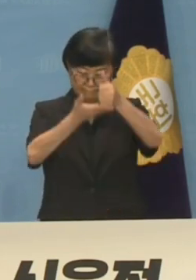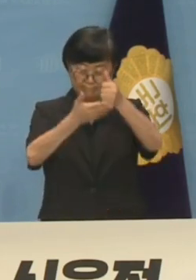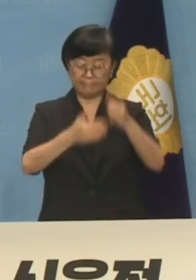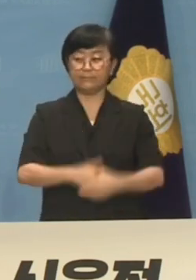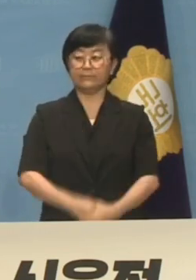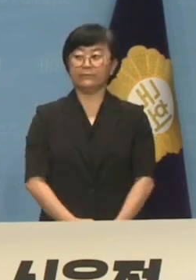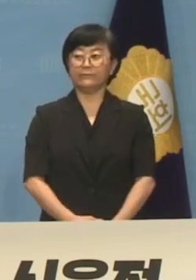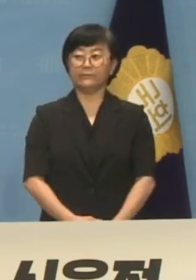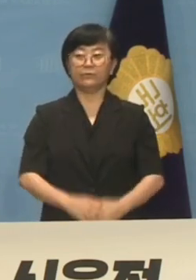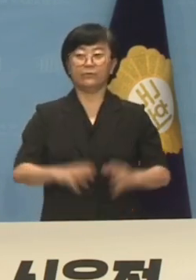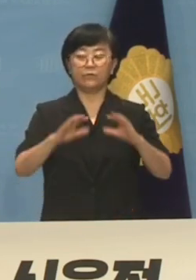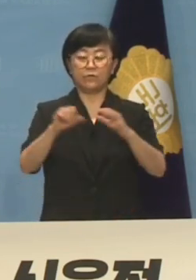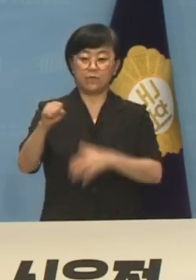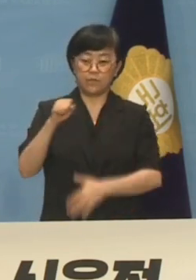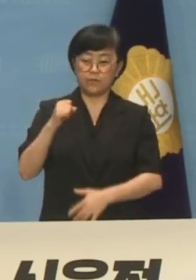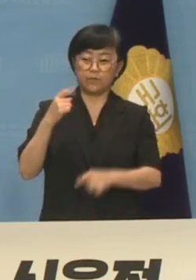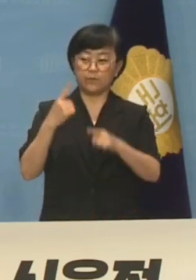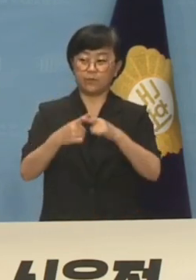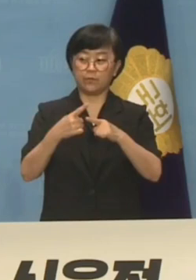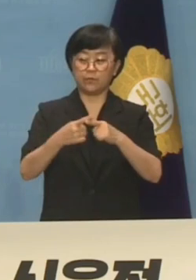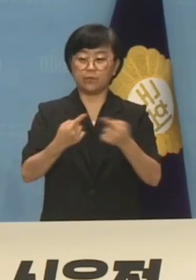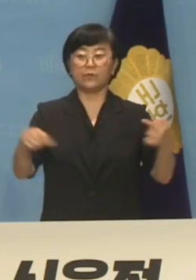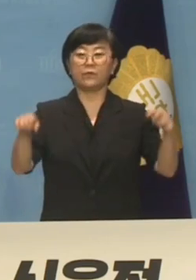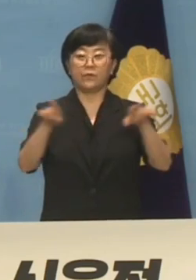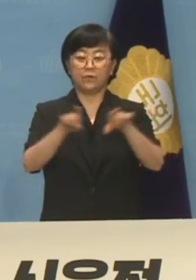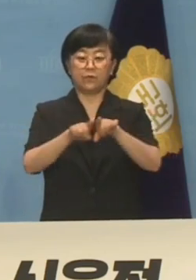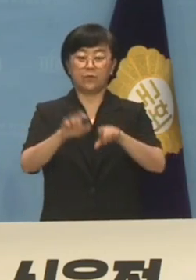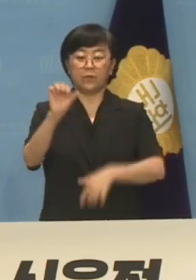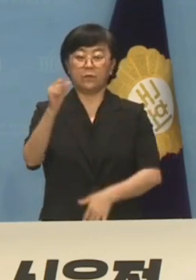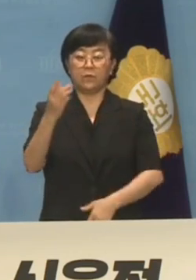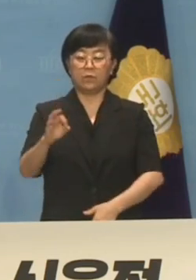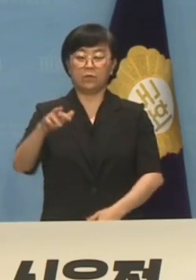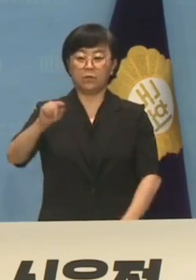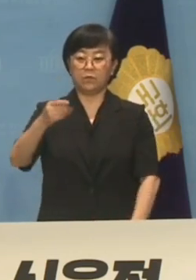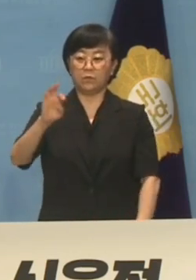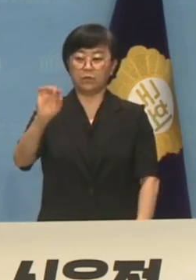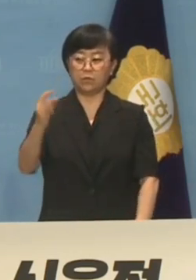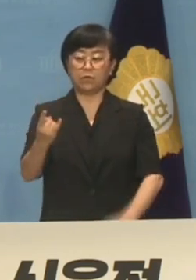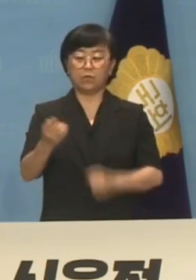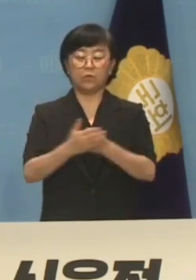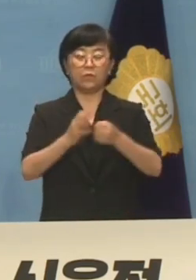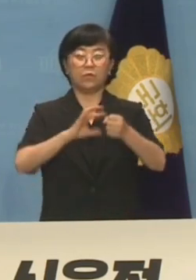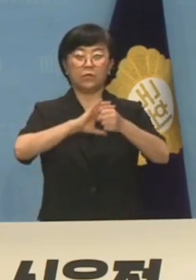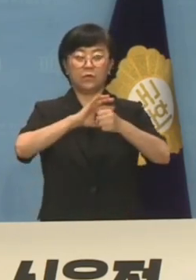표합니다. 국민의힘도 다 함께 홍준표